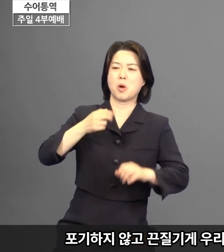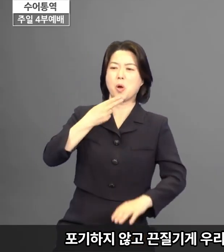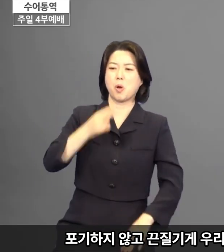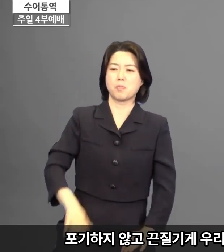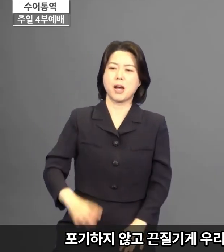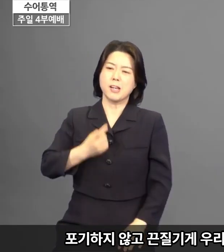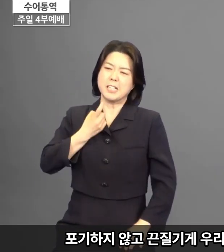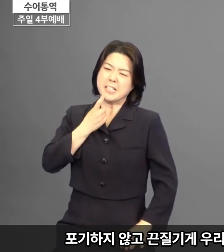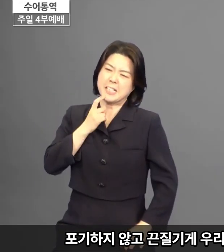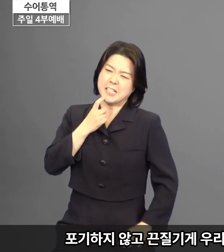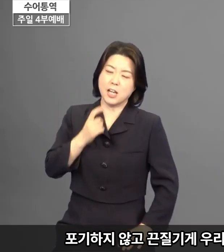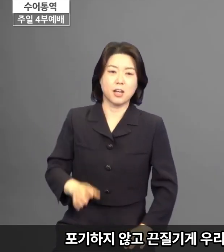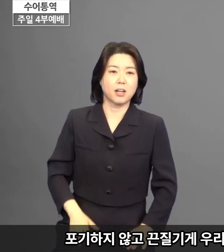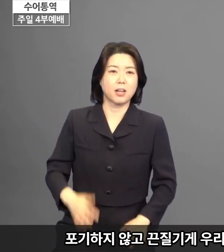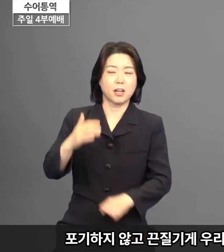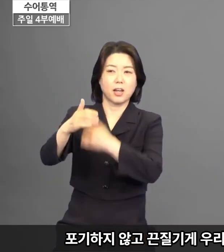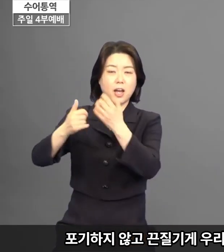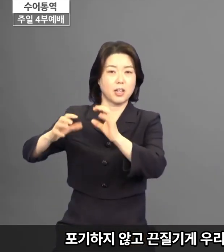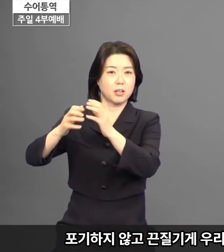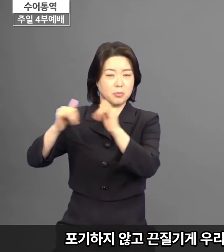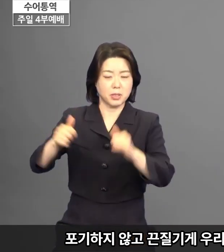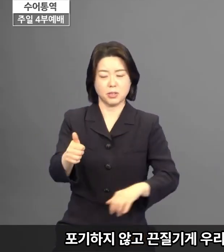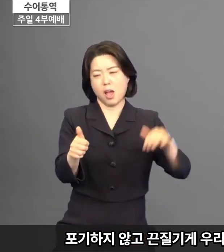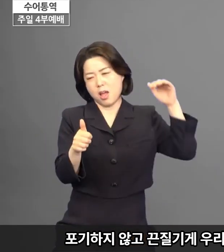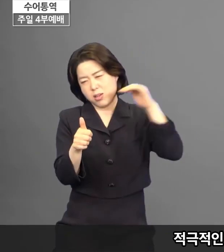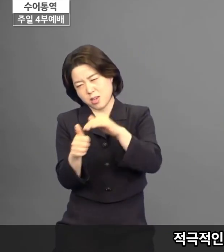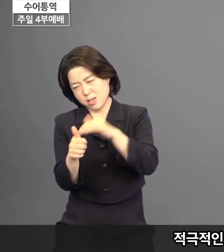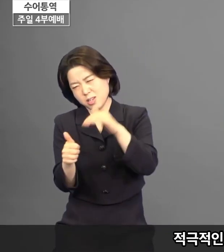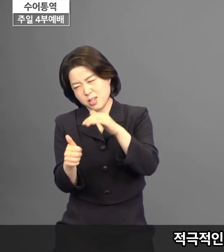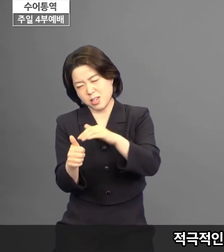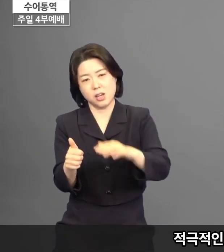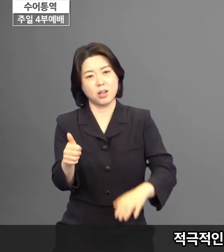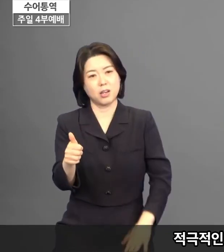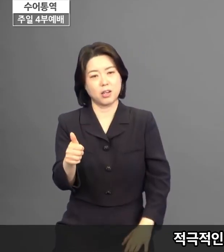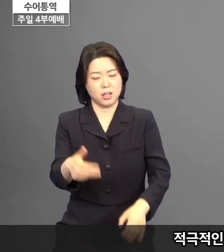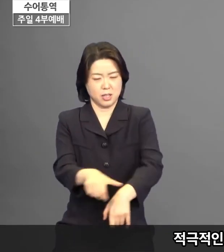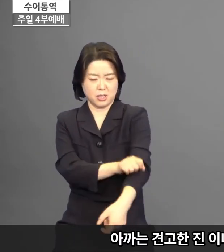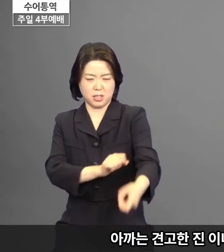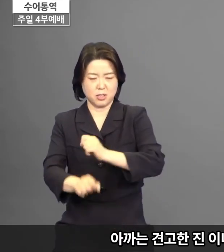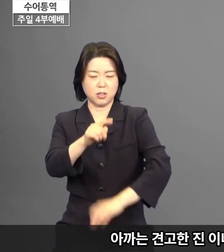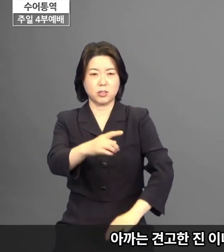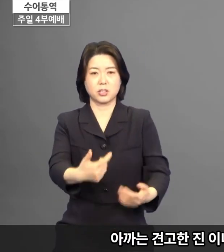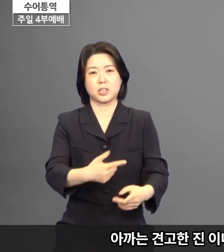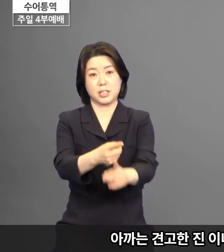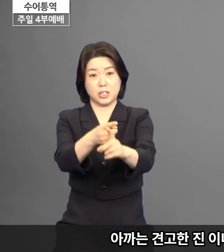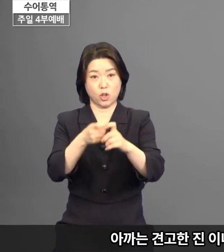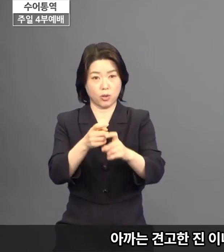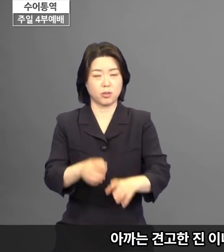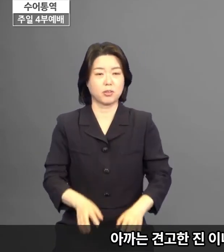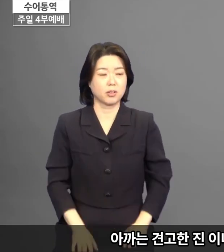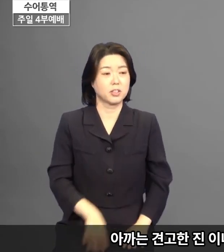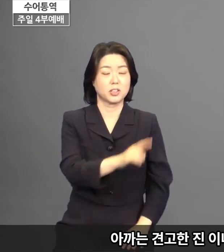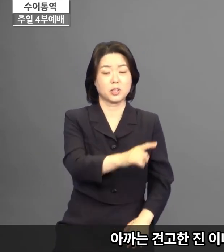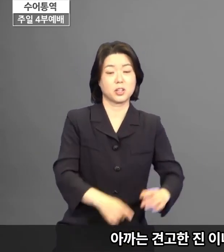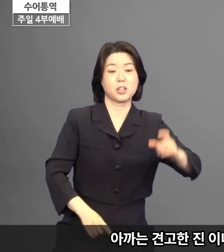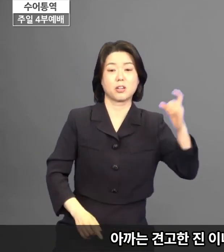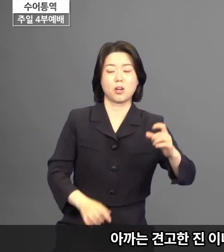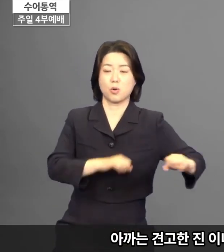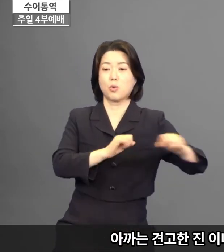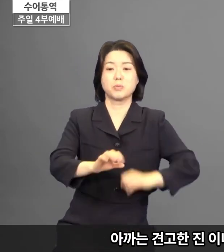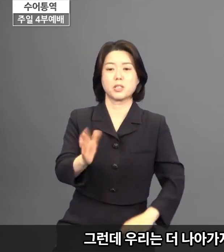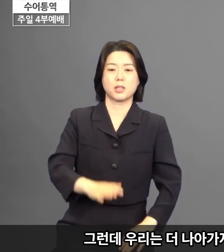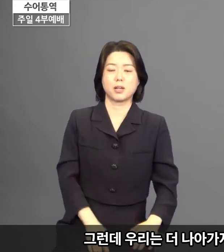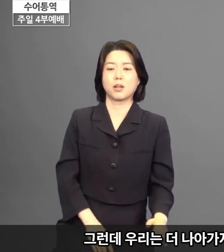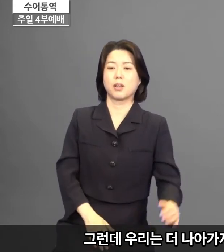끈질기게 우리를, 하나님의 백성을 공격해 오는 적극적인 대적입니다. 아까는 견고한 진이니까 움직이진